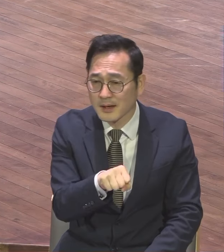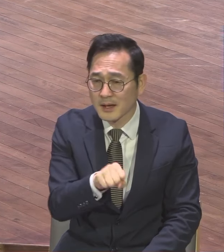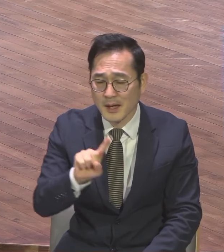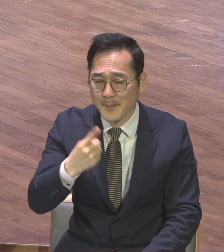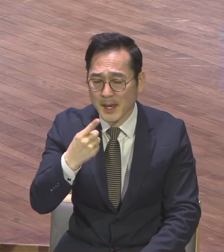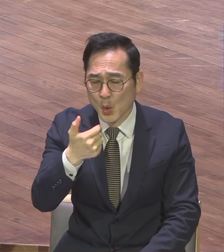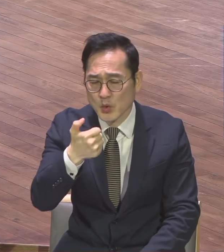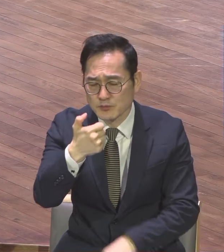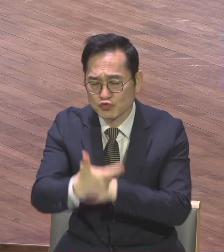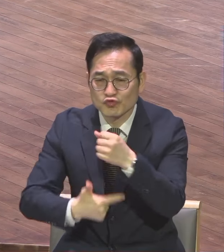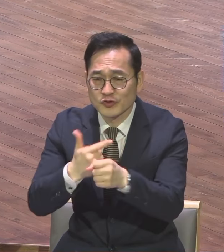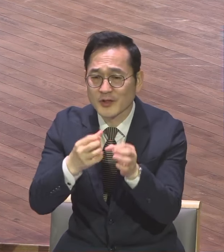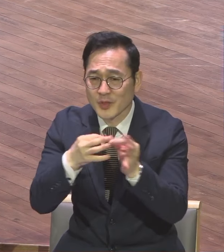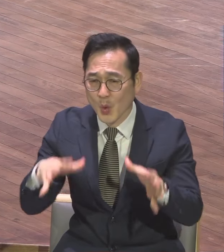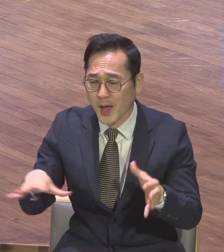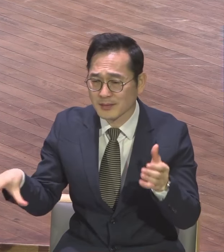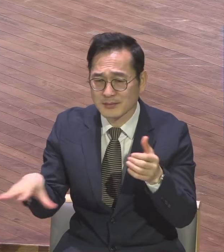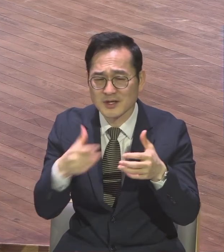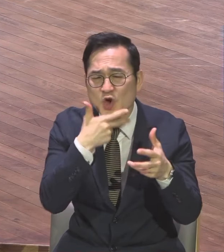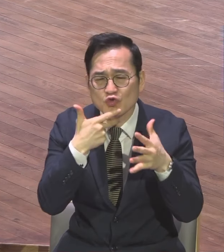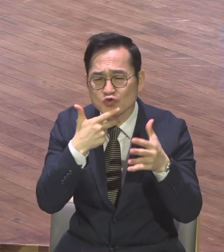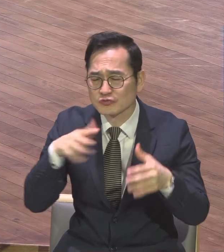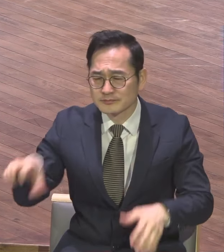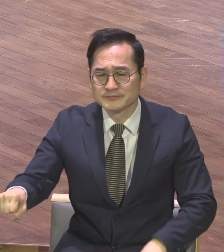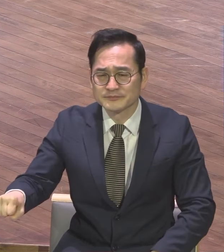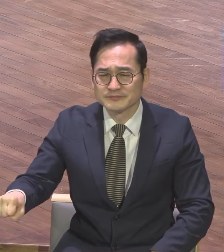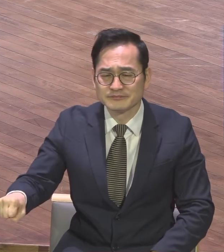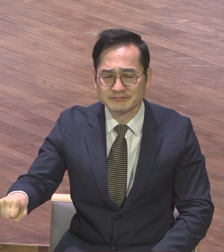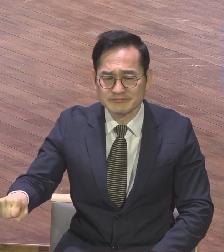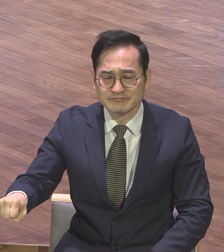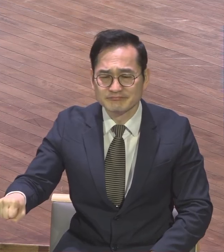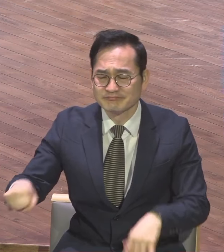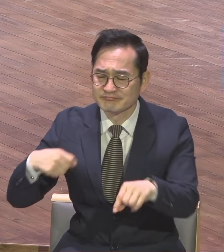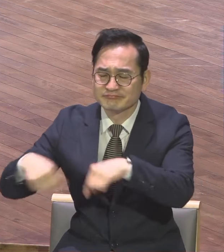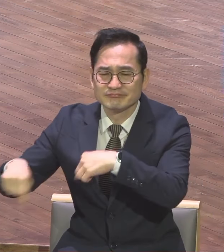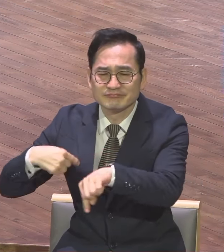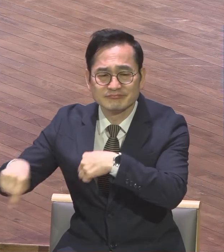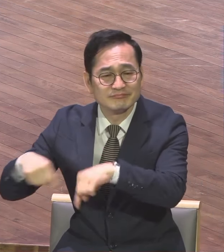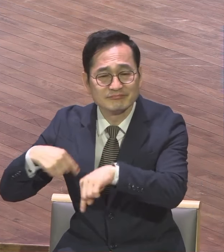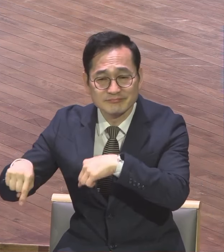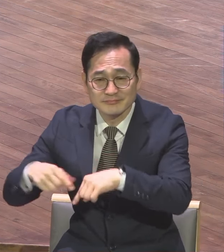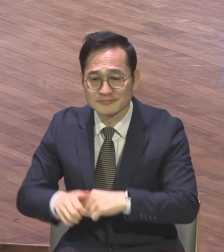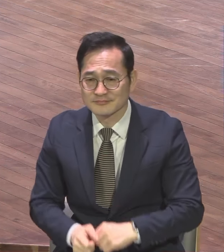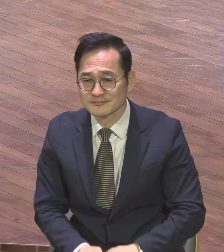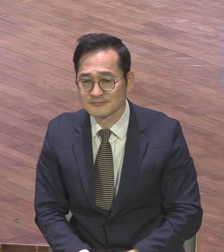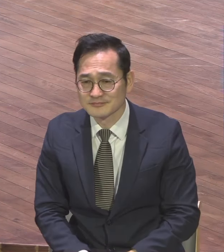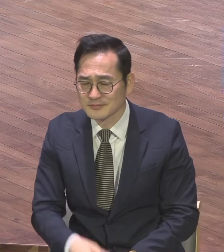156년간 그렇게 계속 그 이후로 이어져 왔고